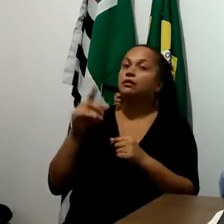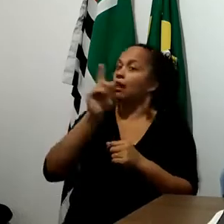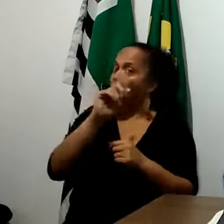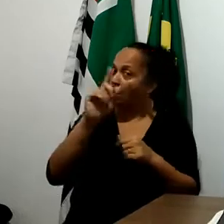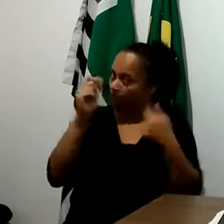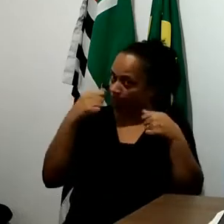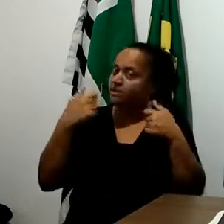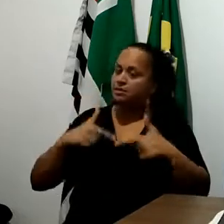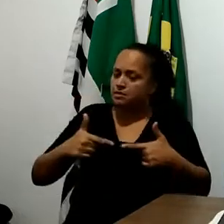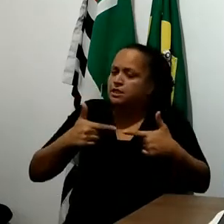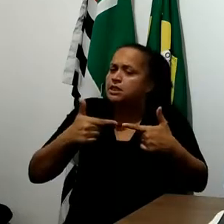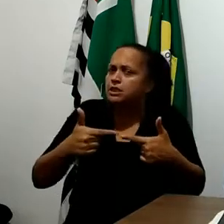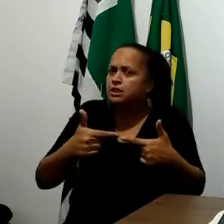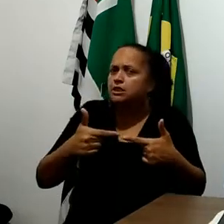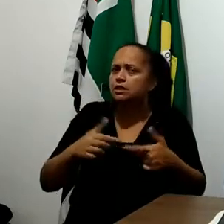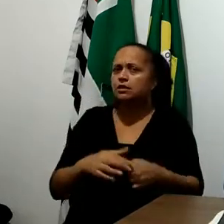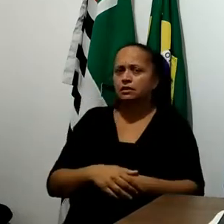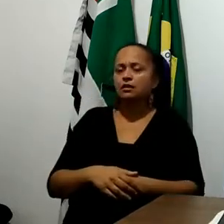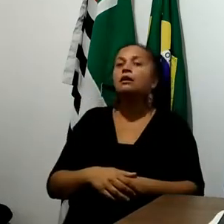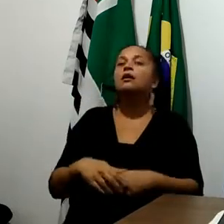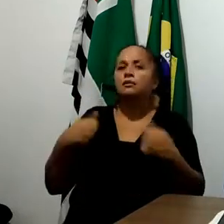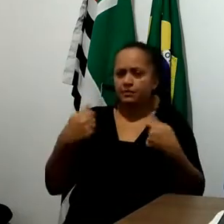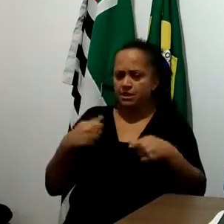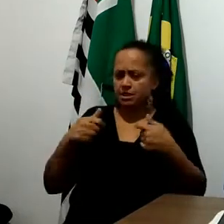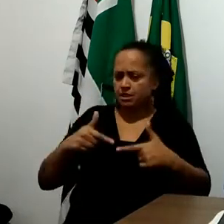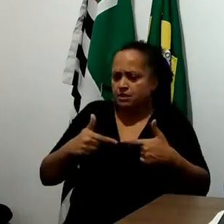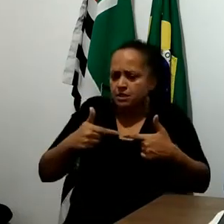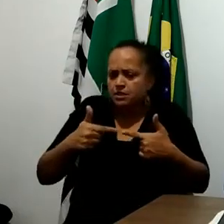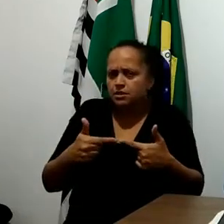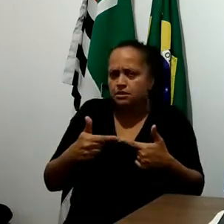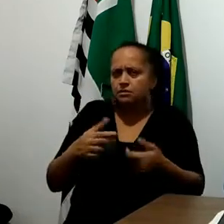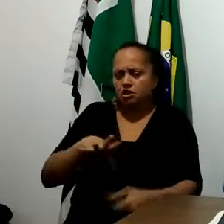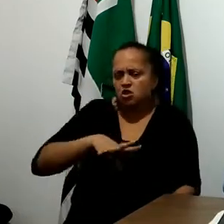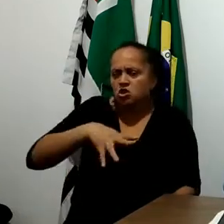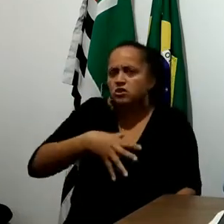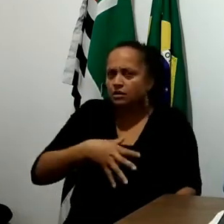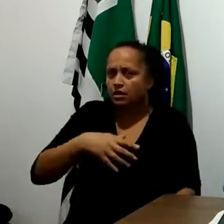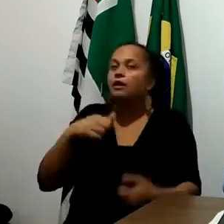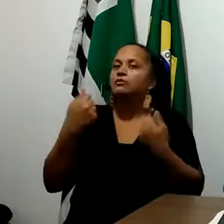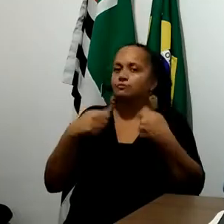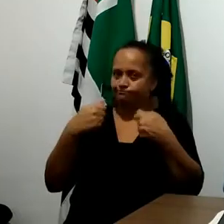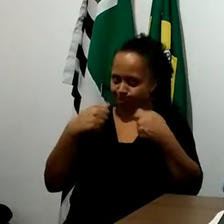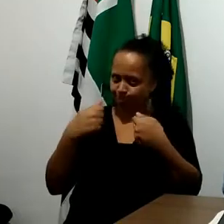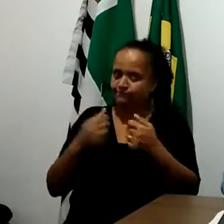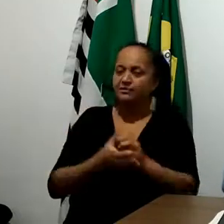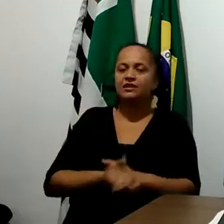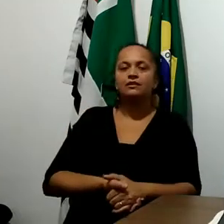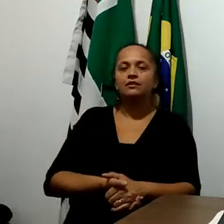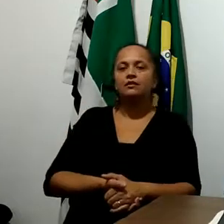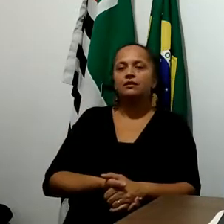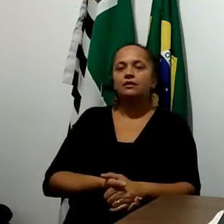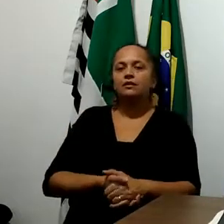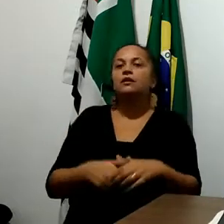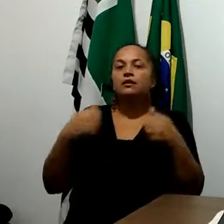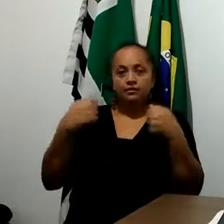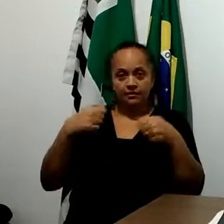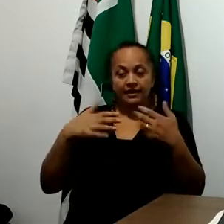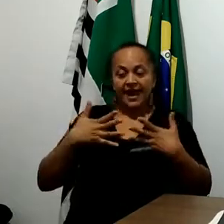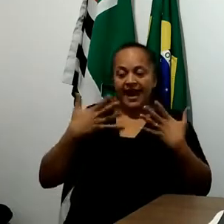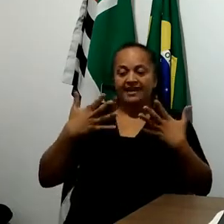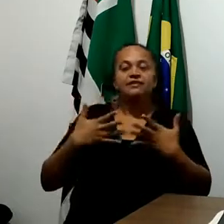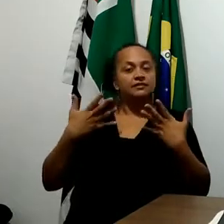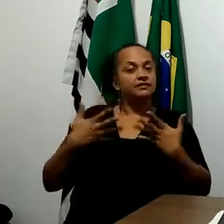precisamos ir para as cabeças, como diz. A gente precisa. Nós temos que nos animar, nos motivar todos